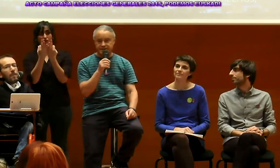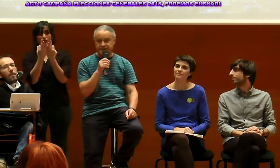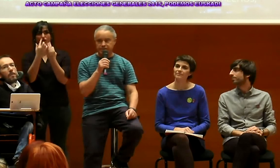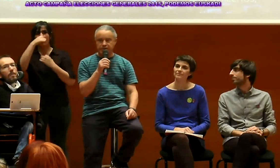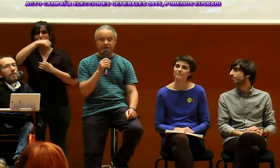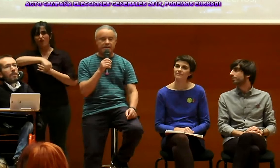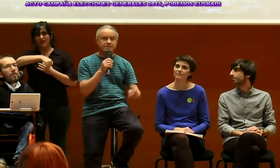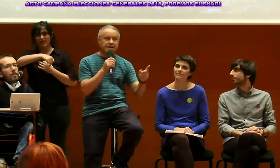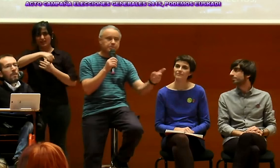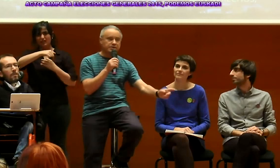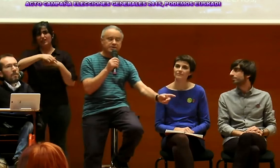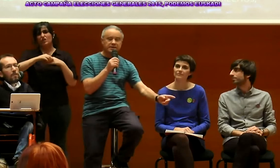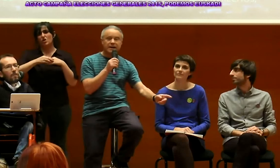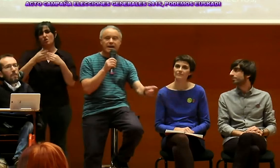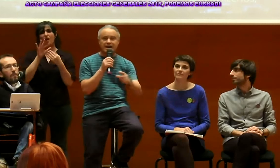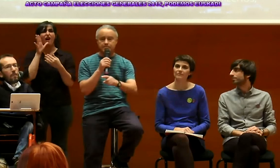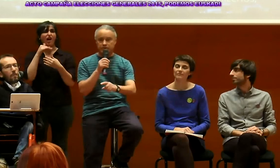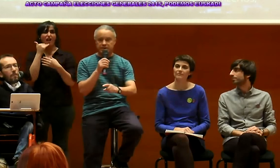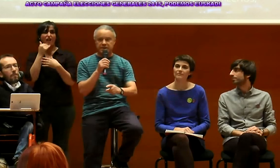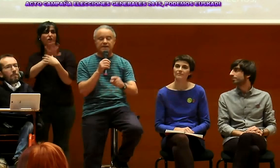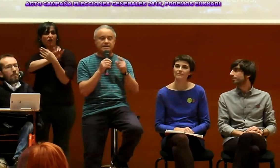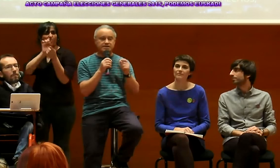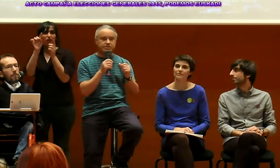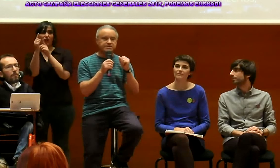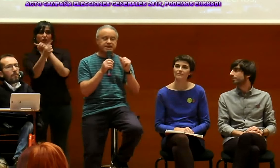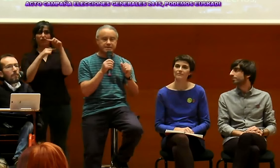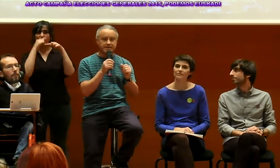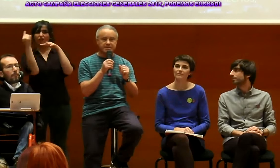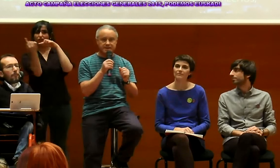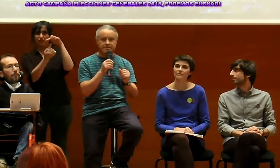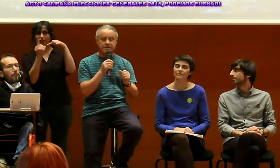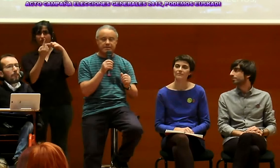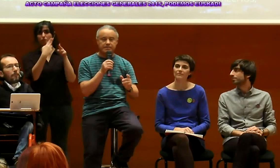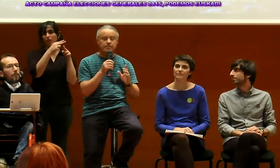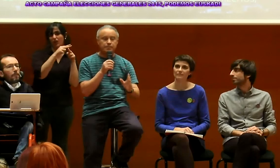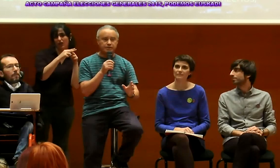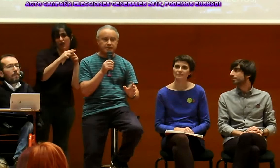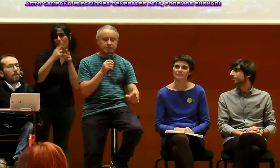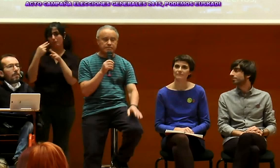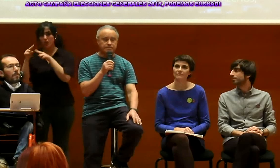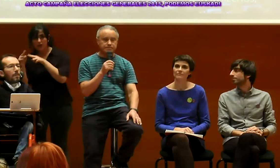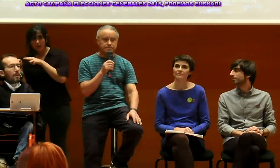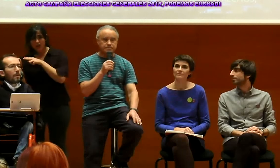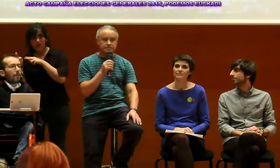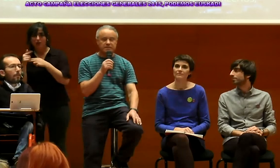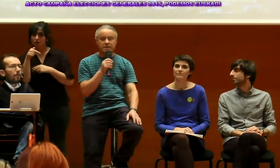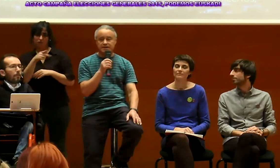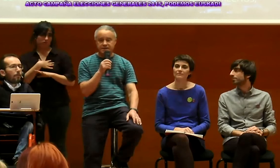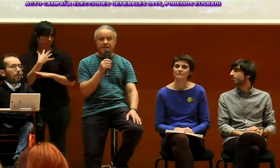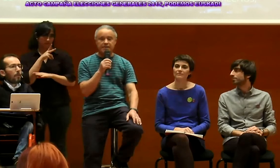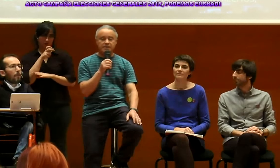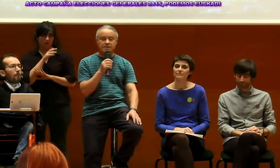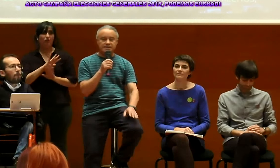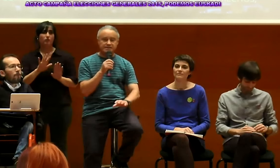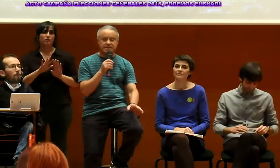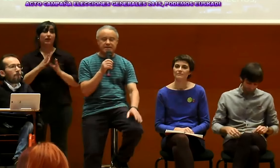puerta giratoria de la política a la política, y eso es tremendamente grave. Por tanto, el